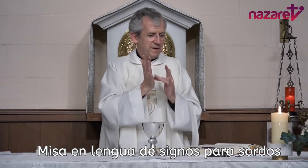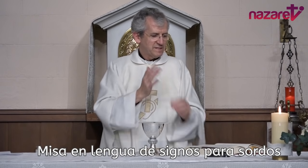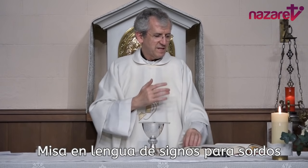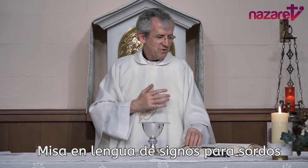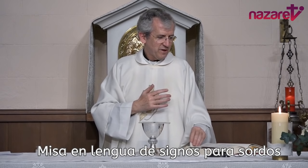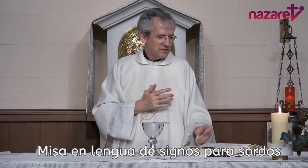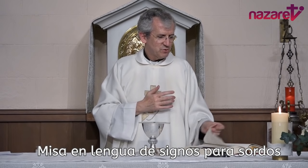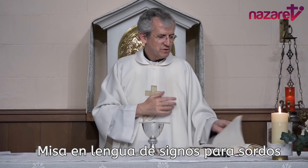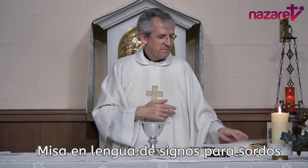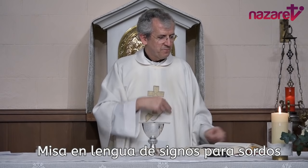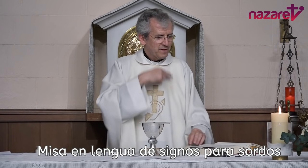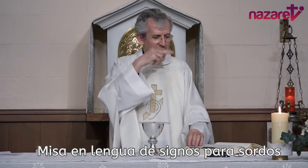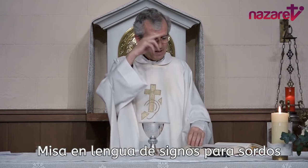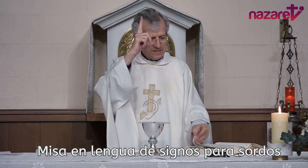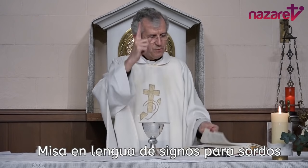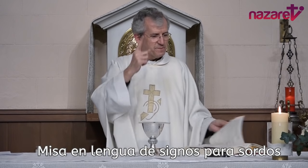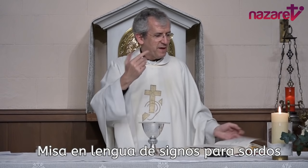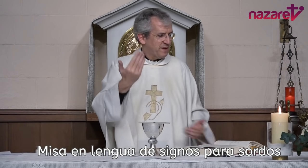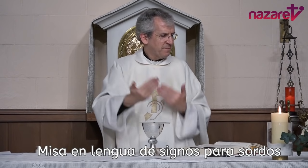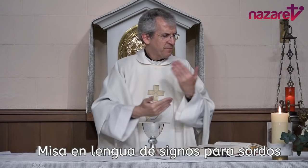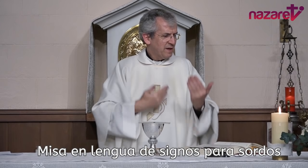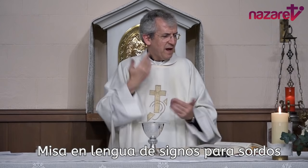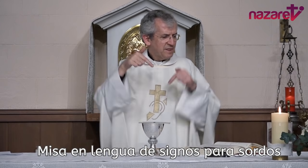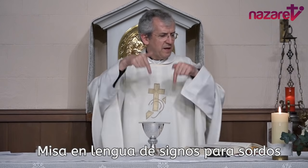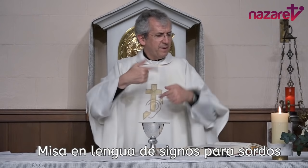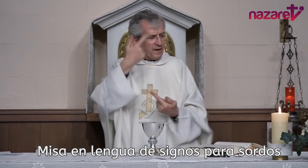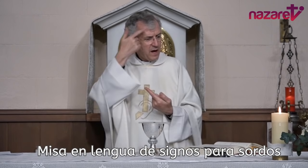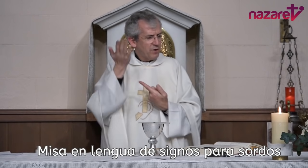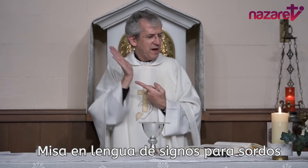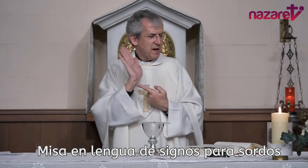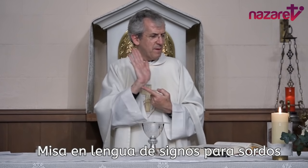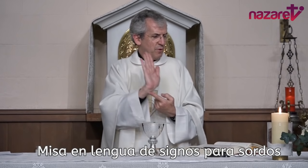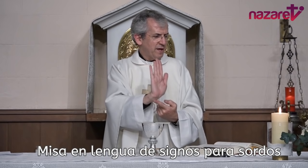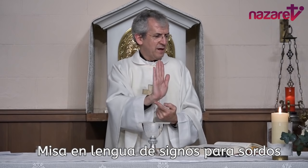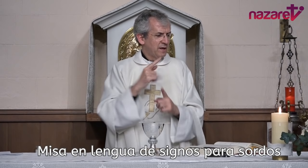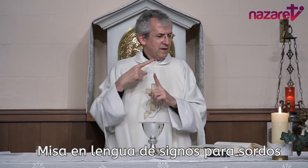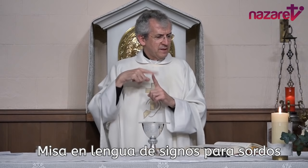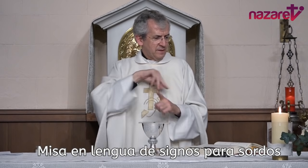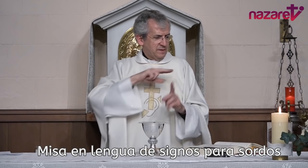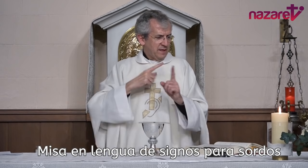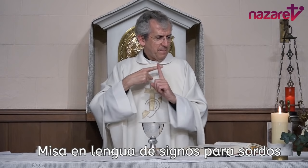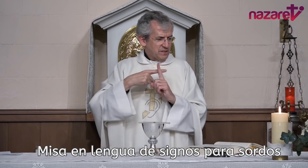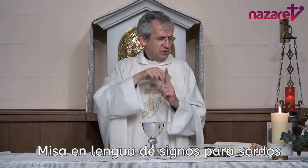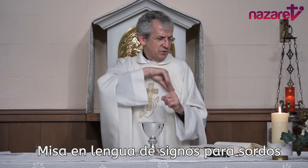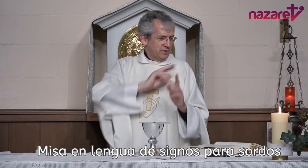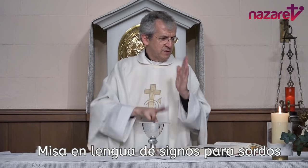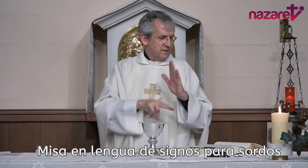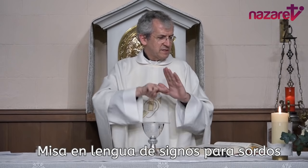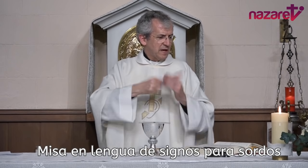Ven, Señor Jesús. Así pues, Padre, al celebrar ahora el memorial de la pasión